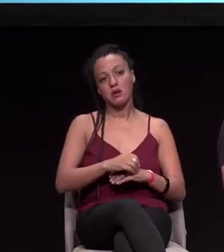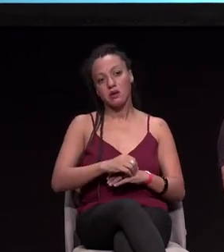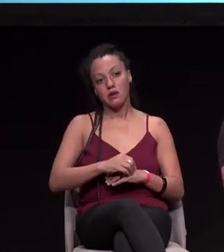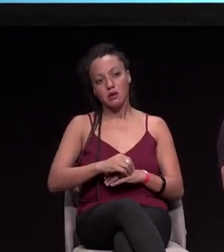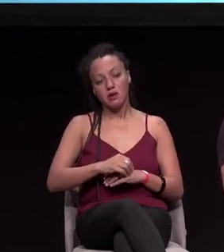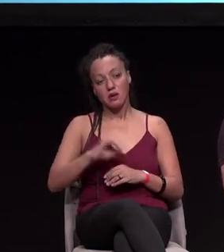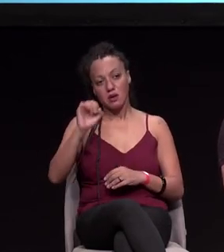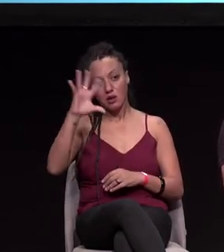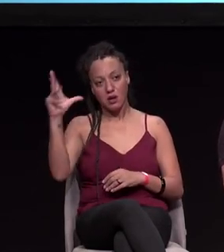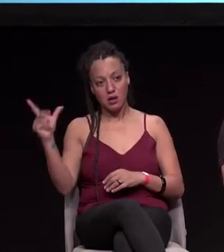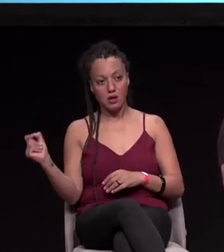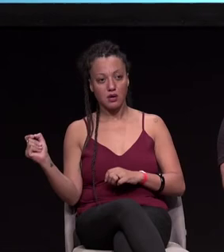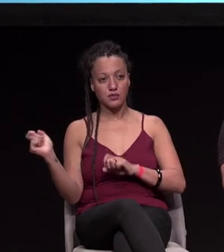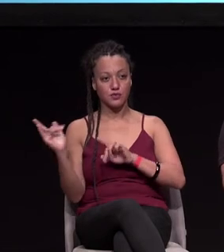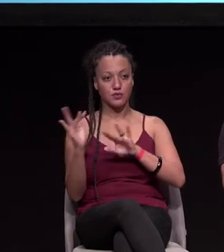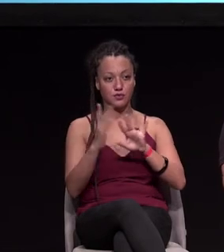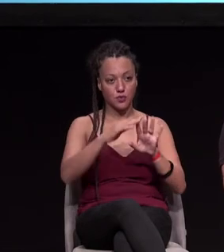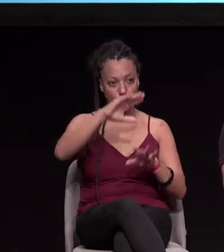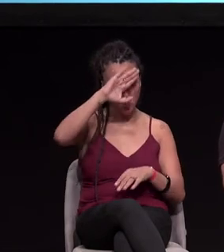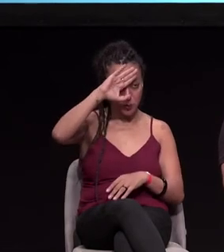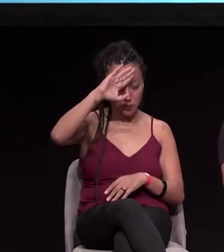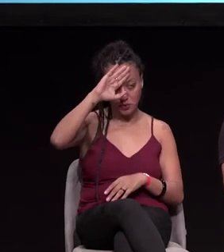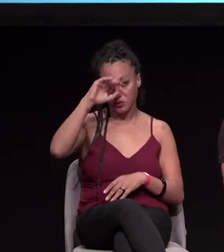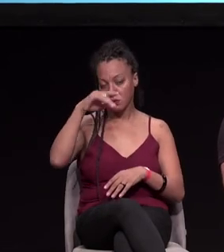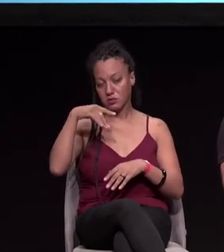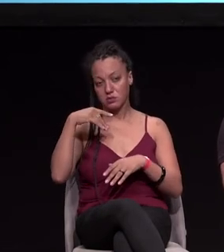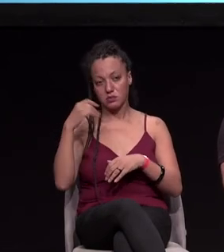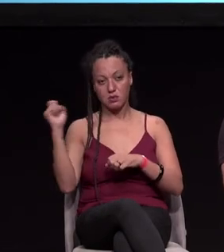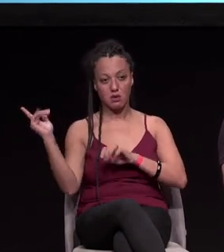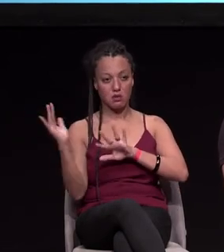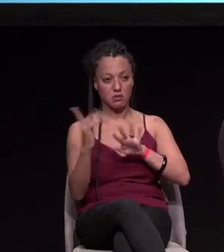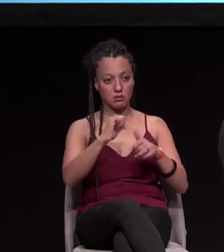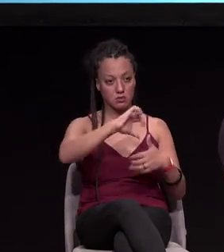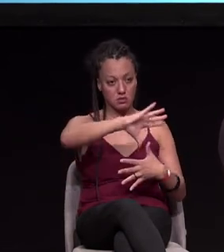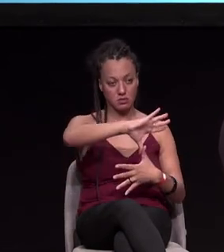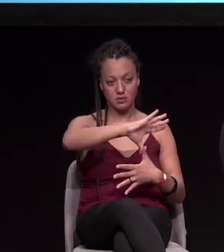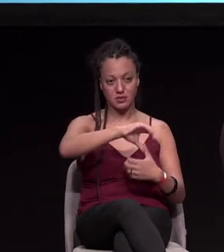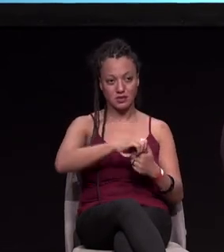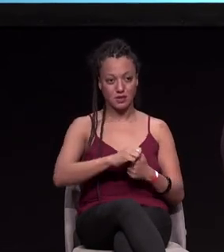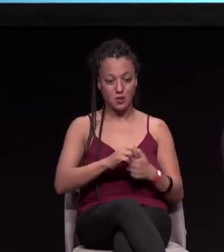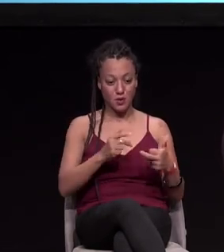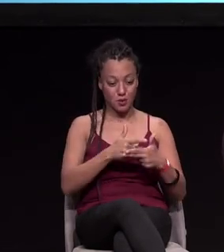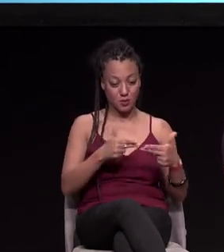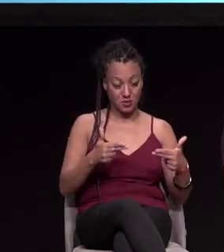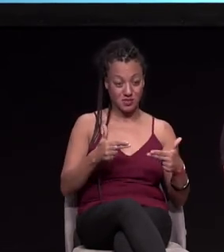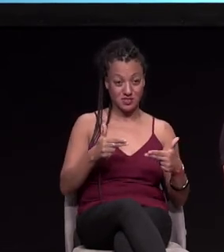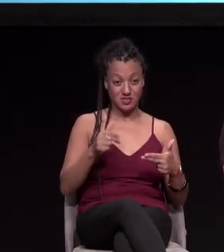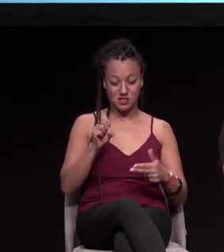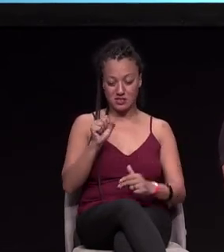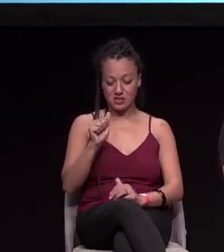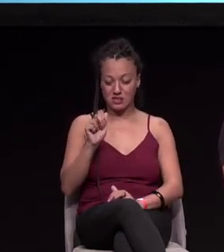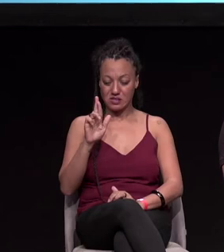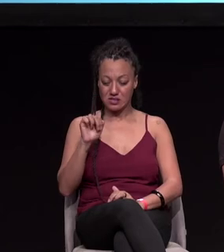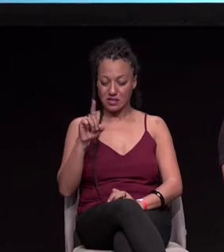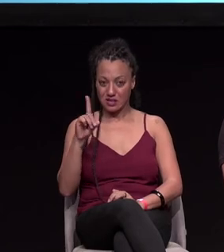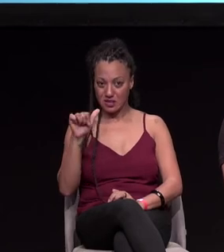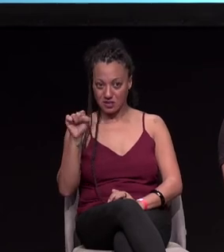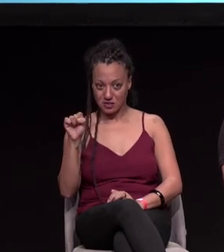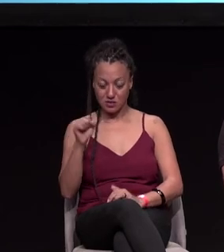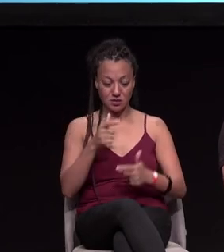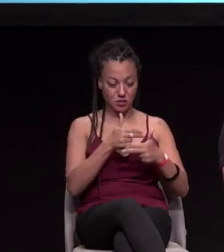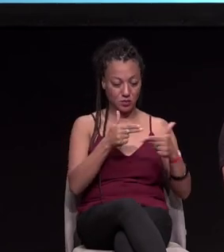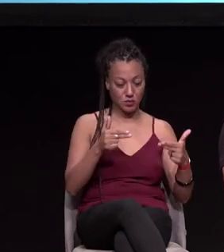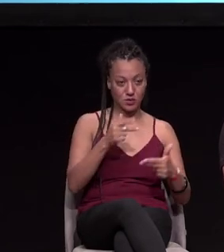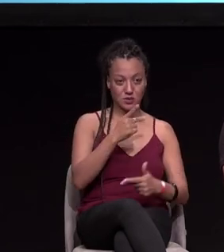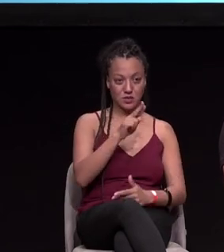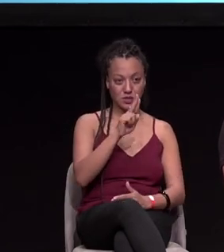afro-americana você não separa o sagrado do profano então assim o campeão só fico disso tudo é